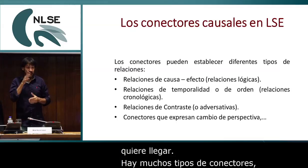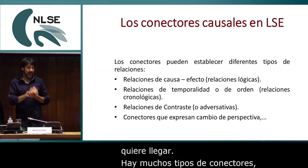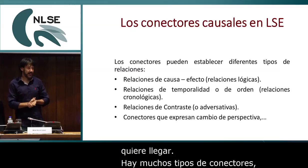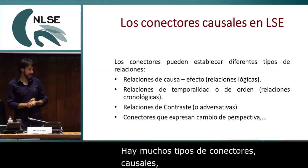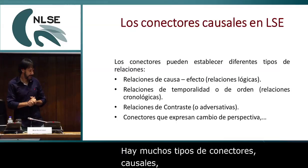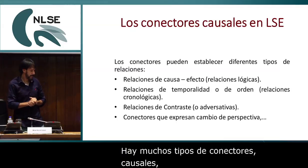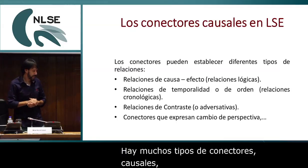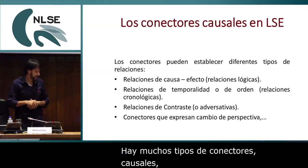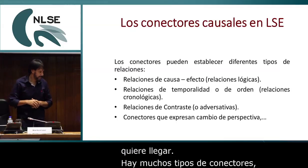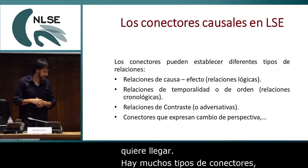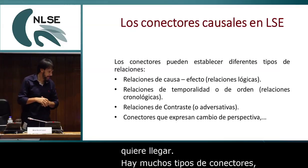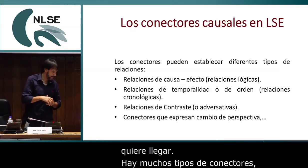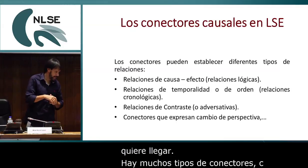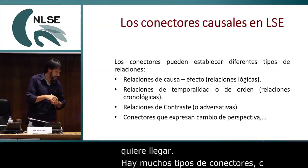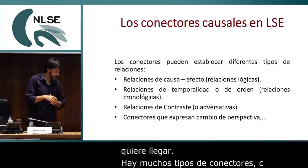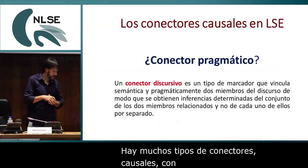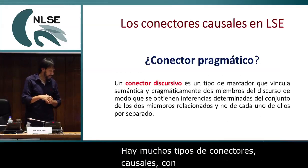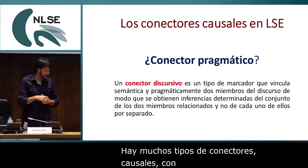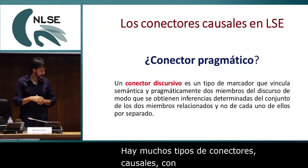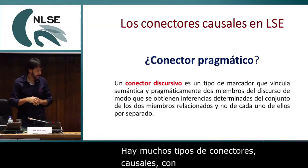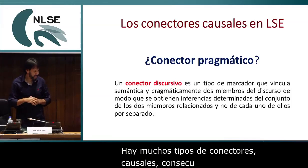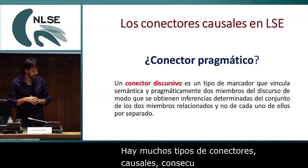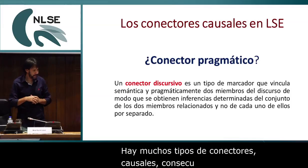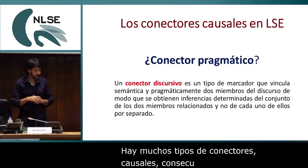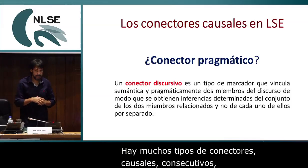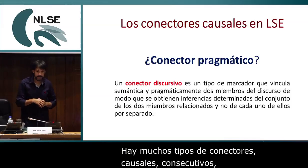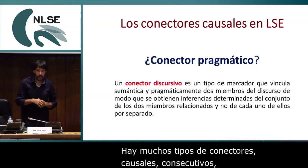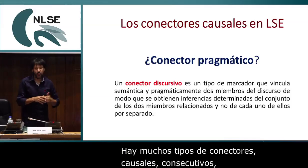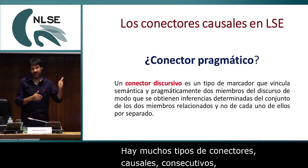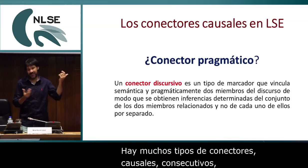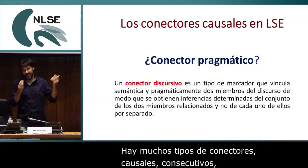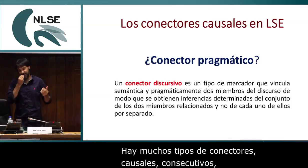que nos ocupa solamente es los referidos a los causales.